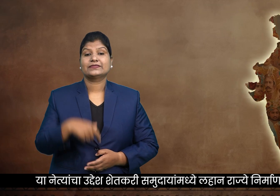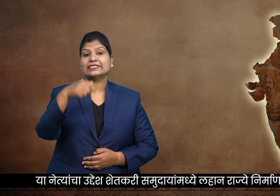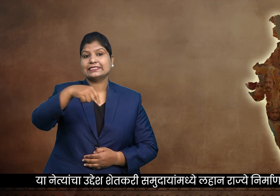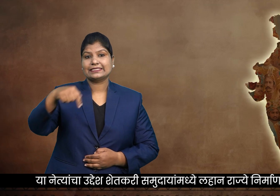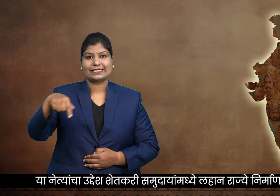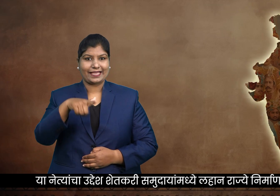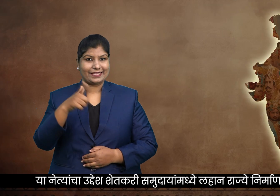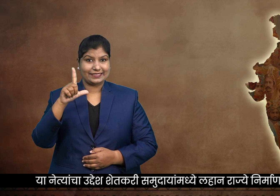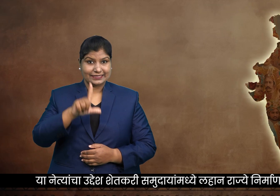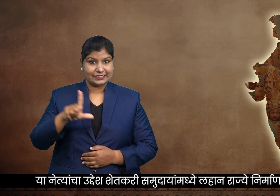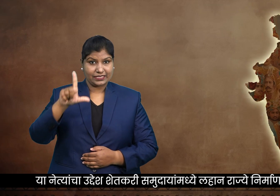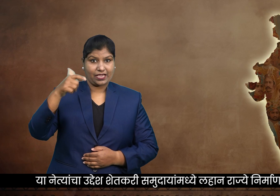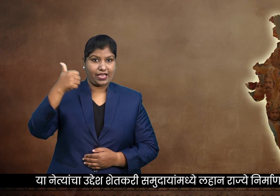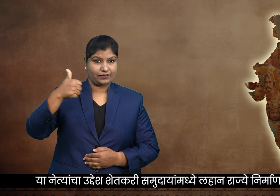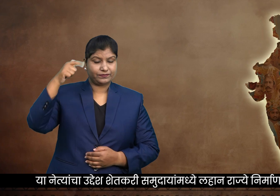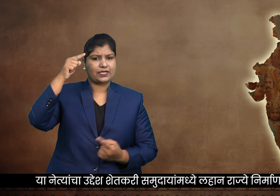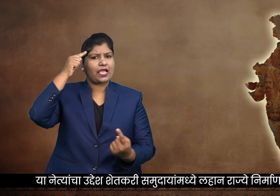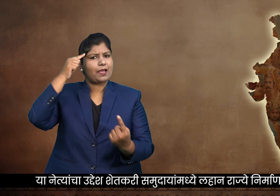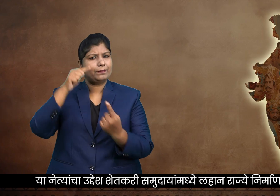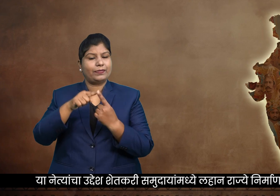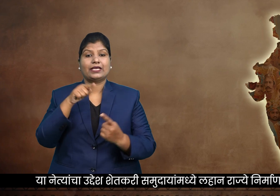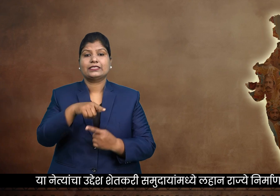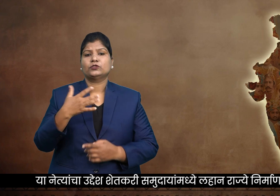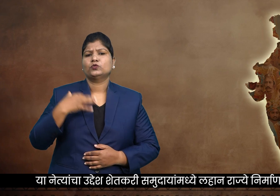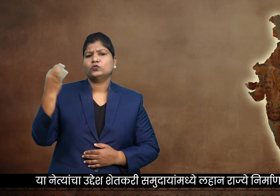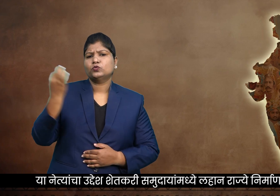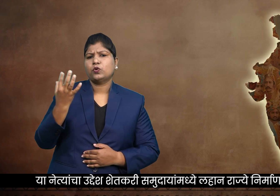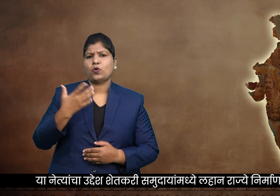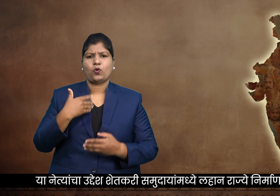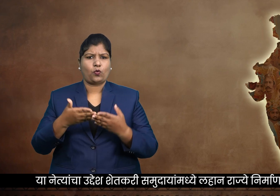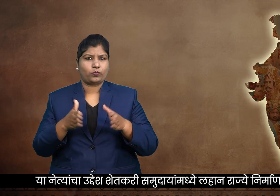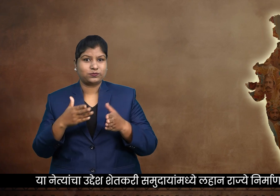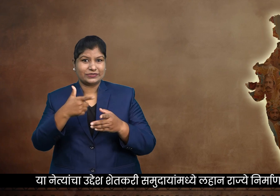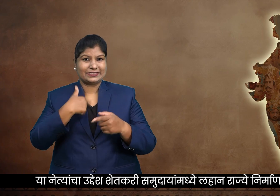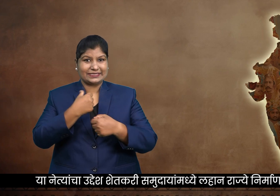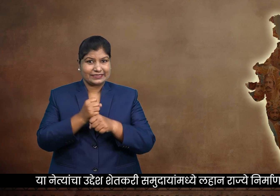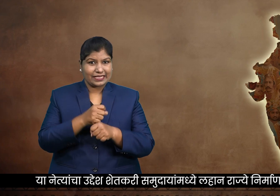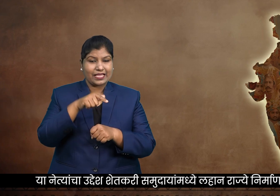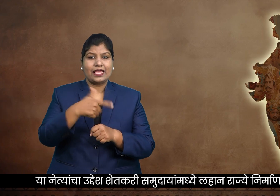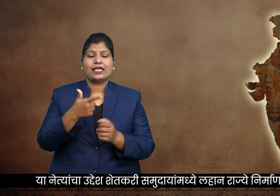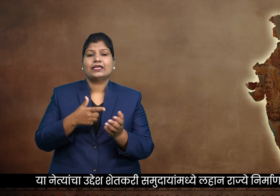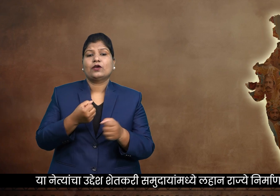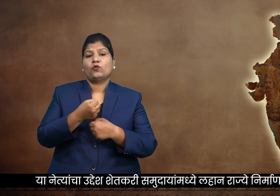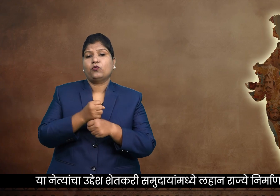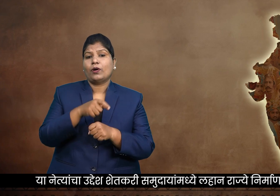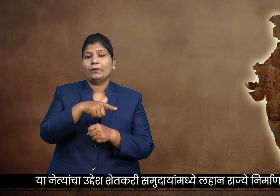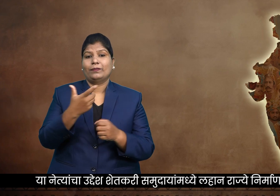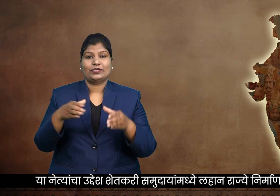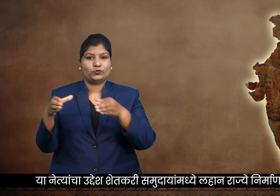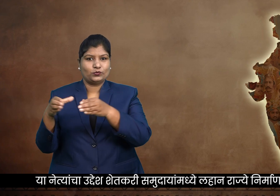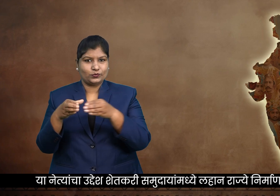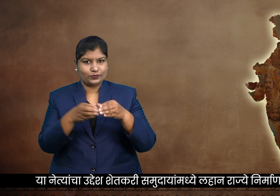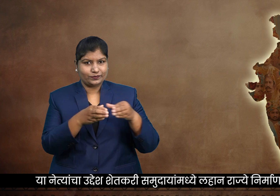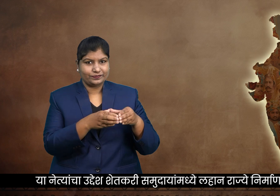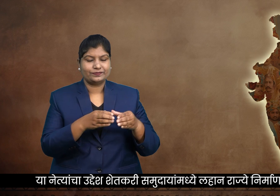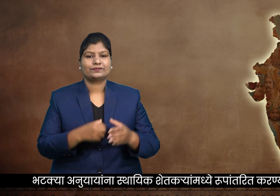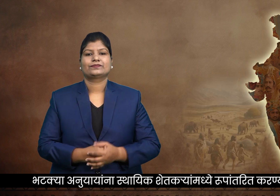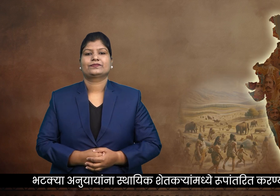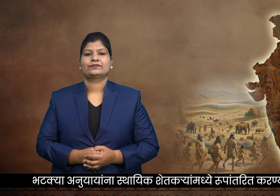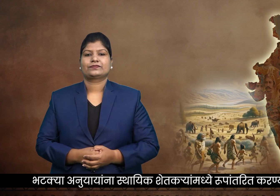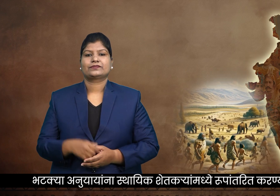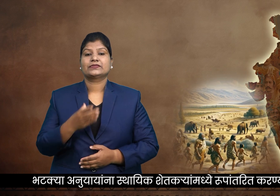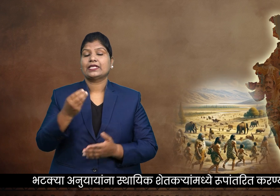या निर्णयाचा उद्देश शेतकरी समुदायामध्ये लहान राज्ये निर्माण करणे आणि